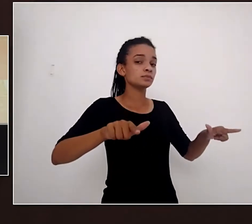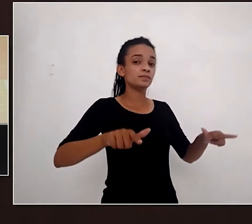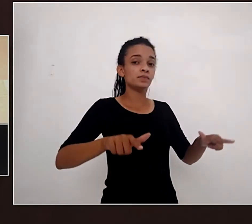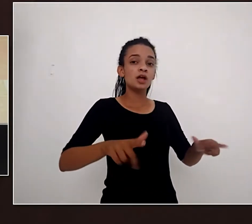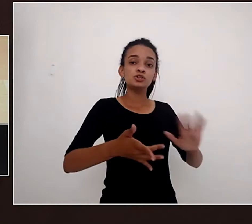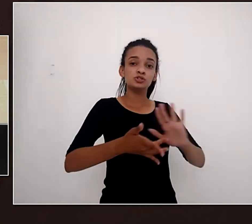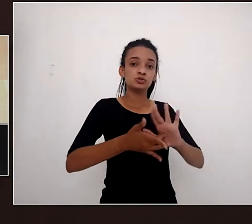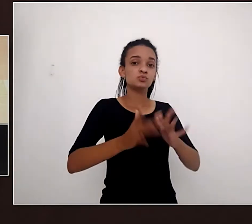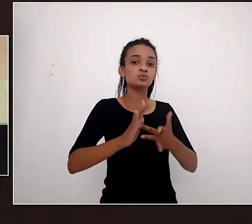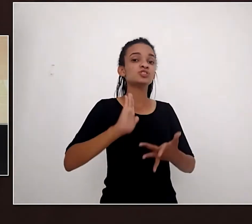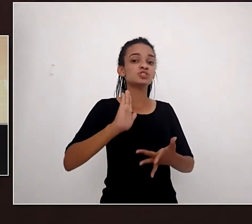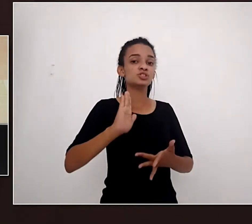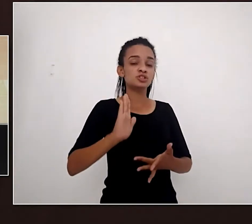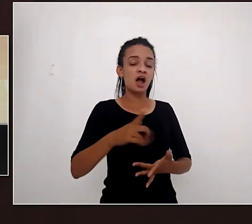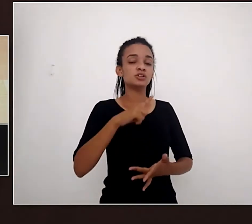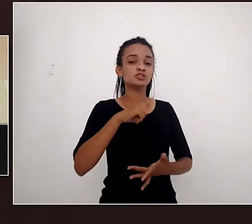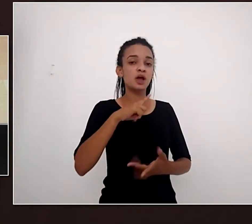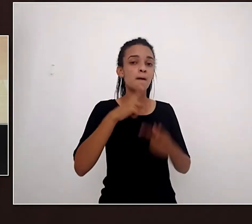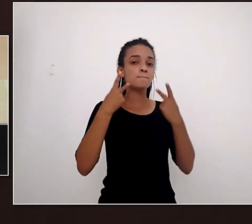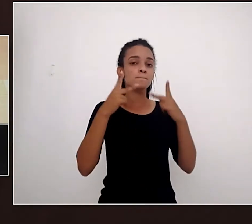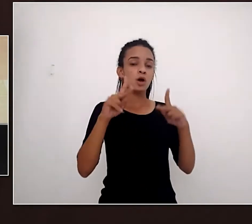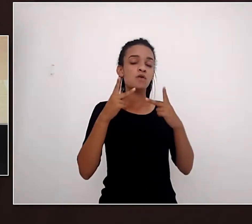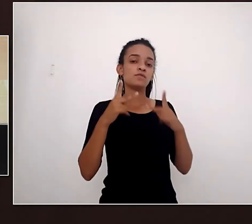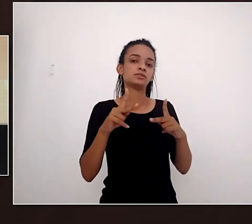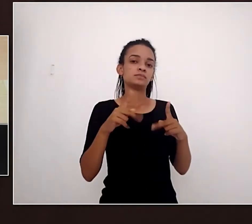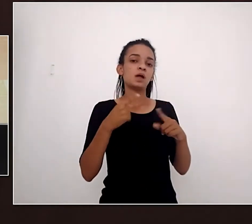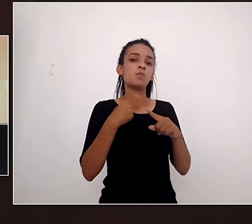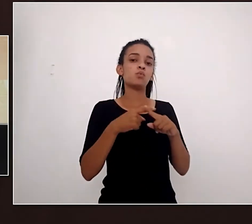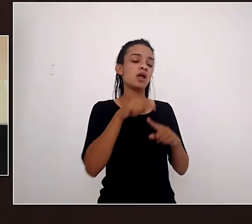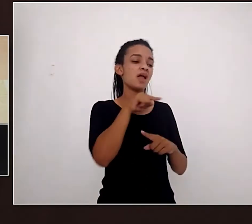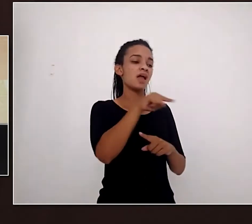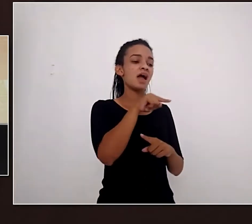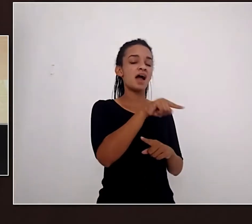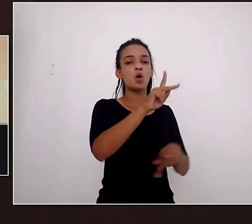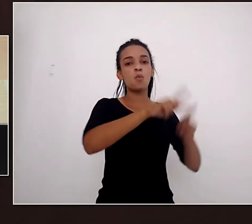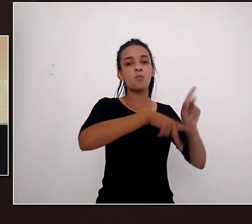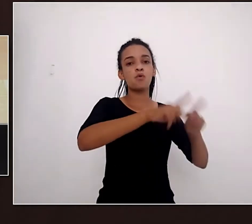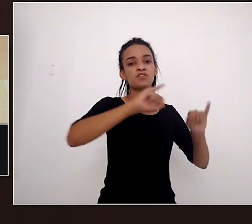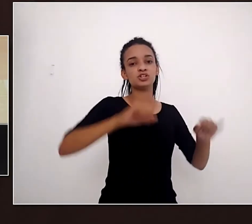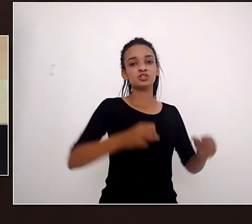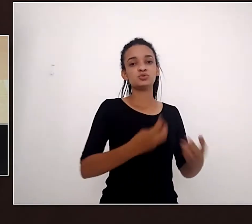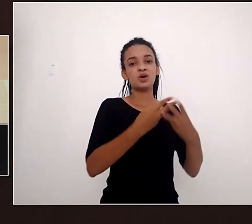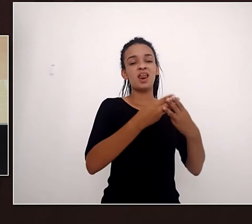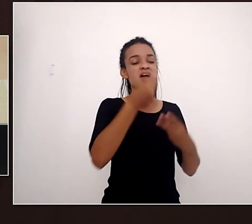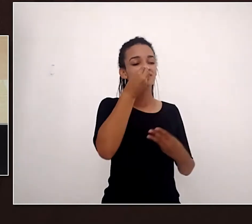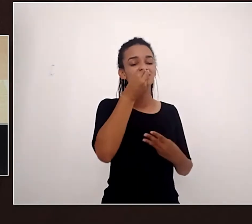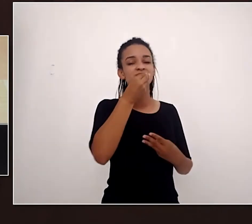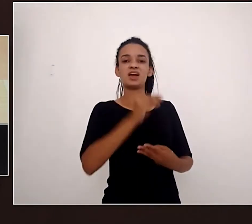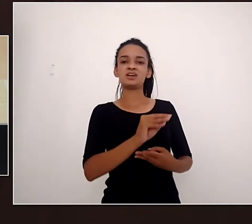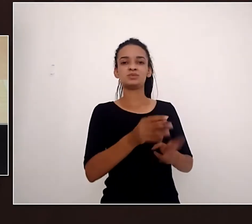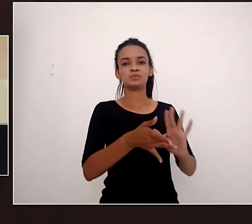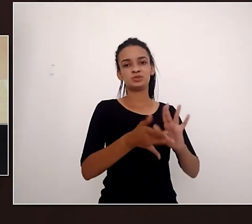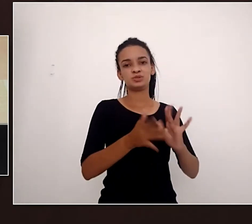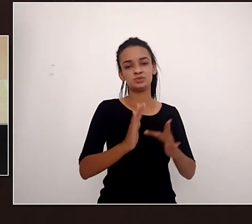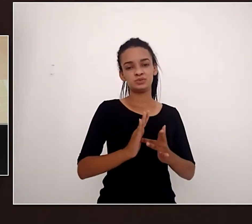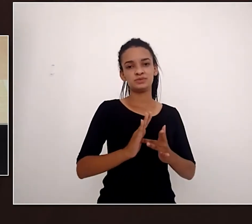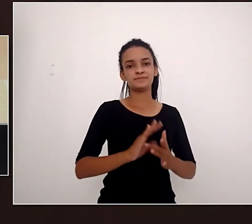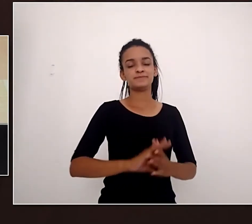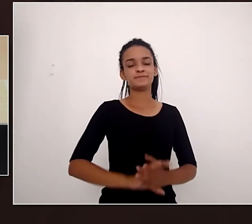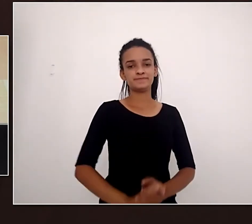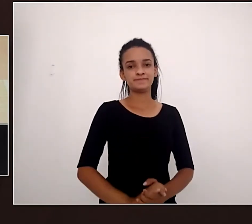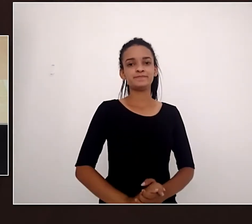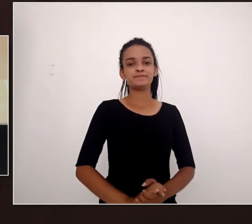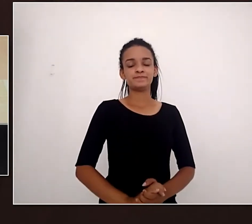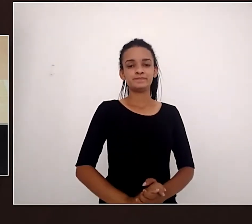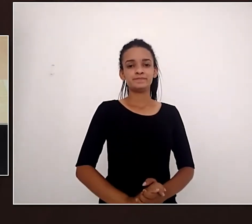pela rejeição do povo de Deus a Messias, ao verdadeiro Messias Cristo que havia vindo, tá